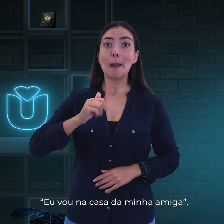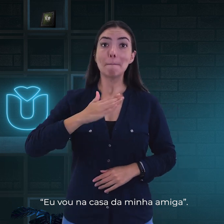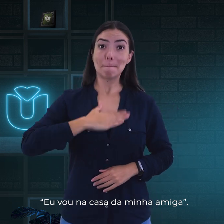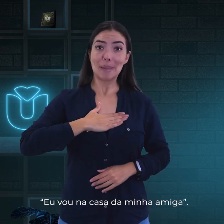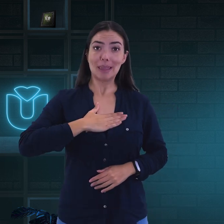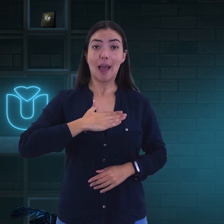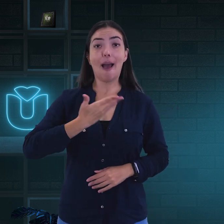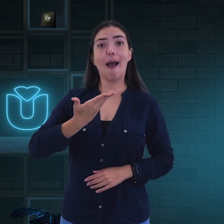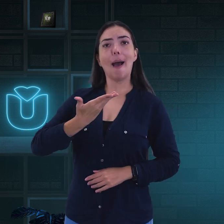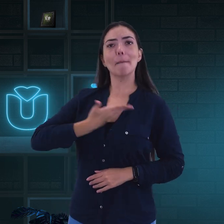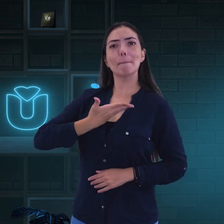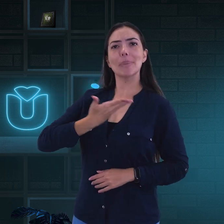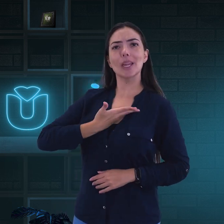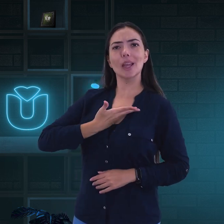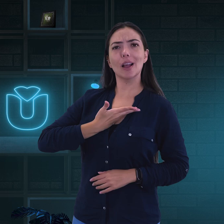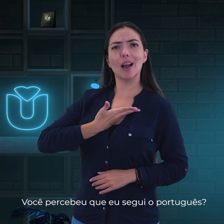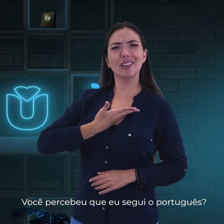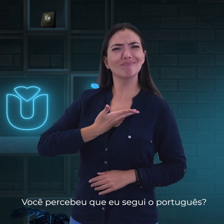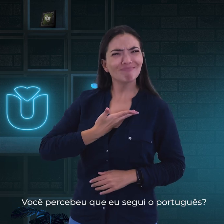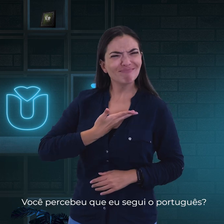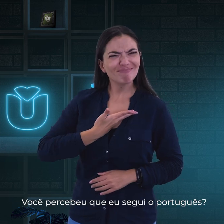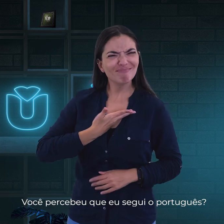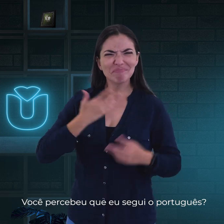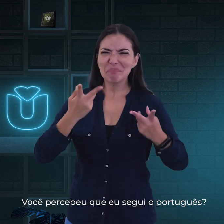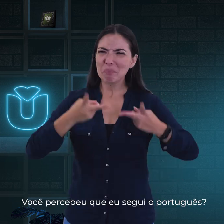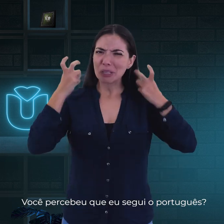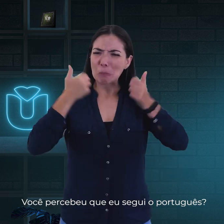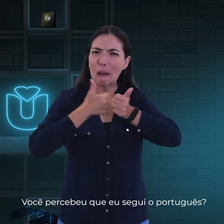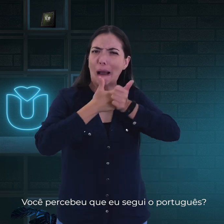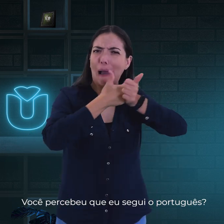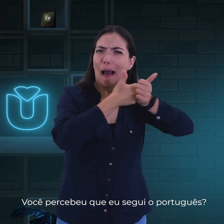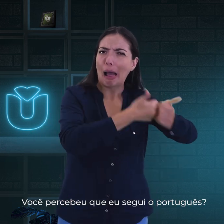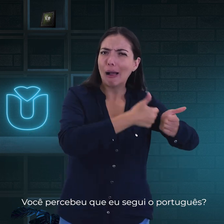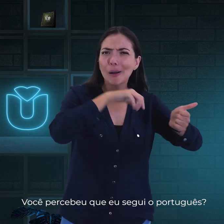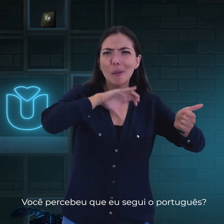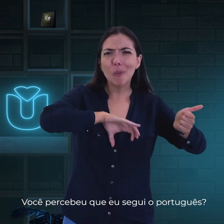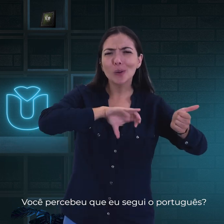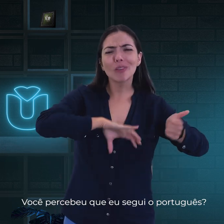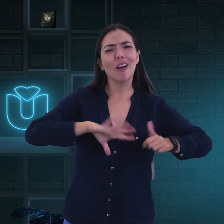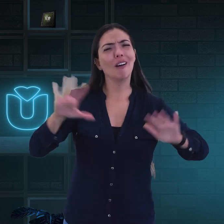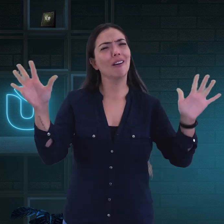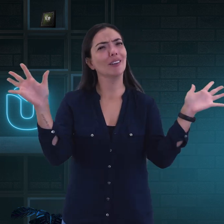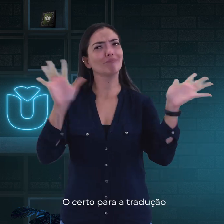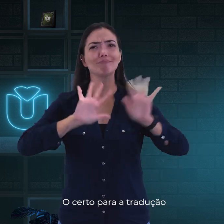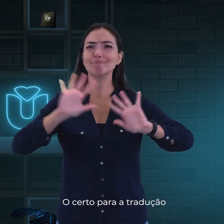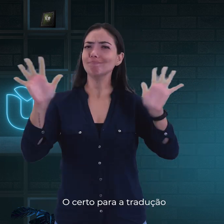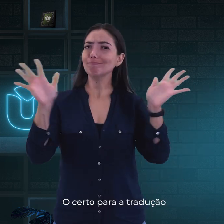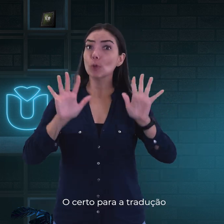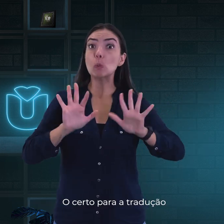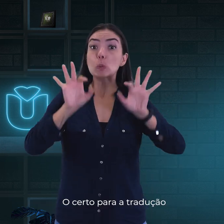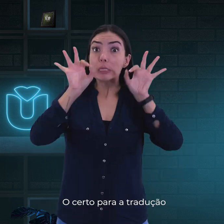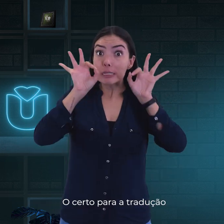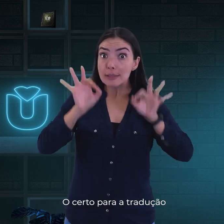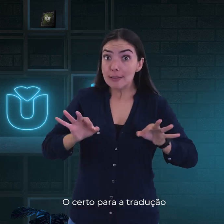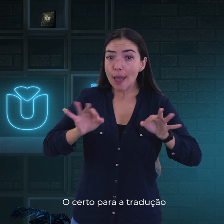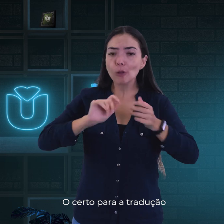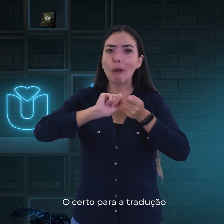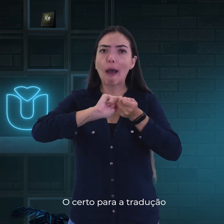amiga. Você percebeu que eu segui o português? O certo para tradução